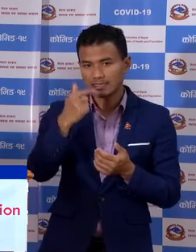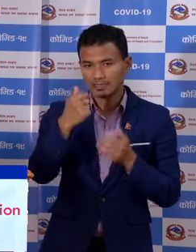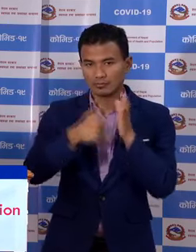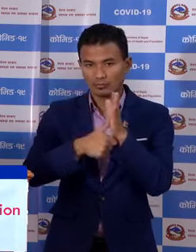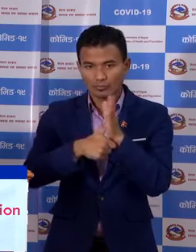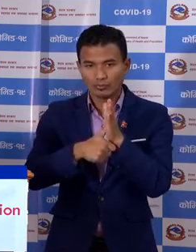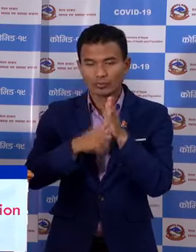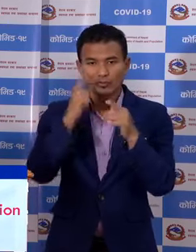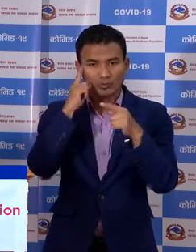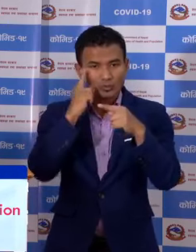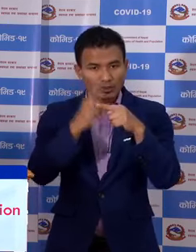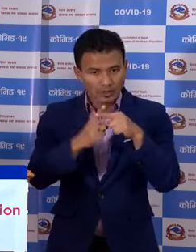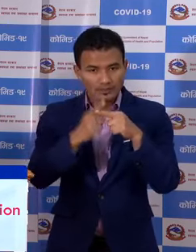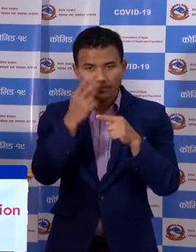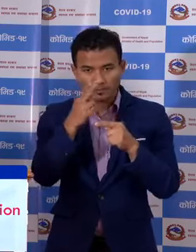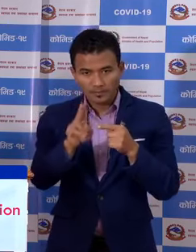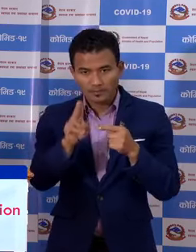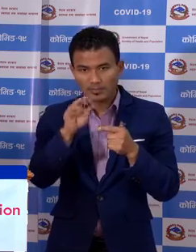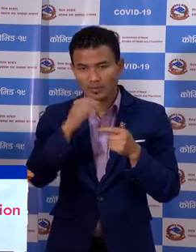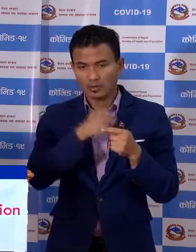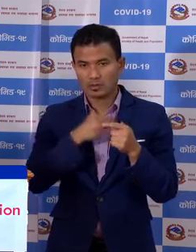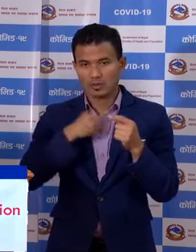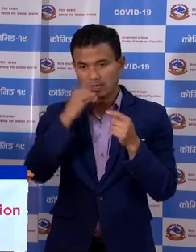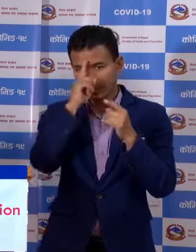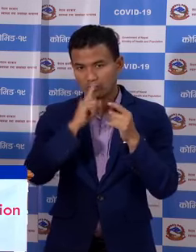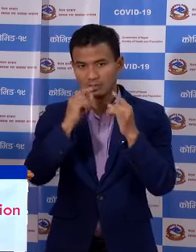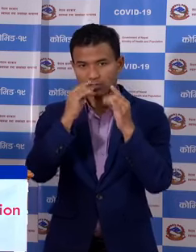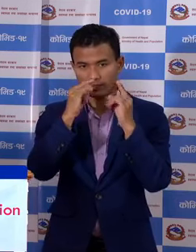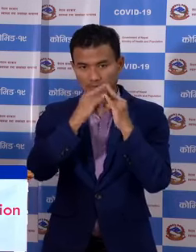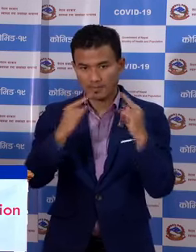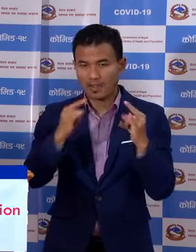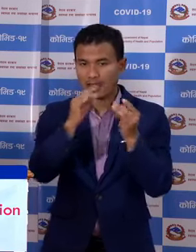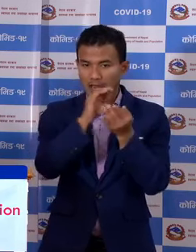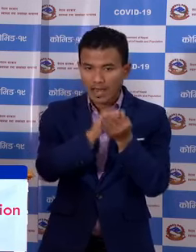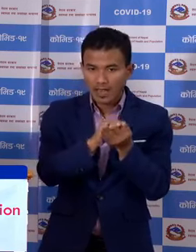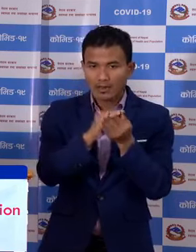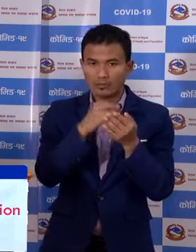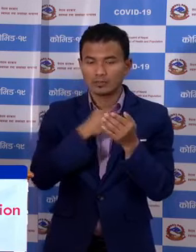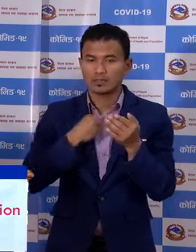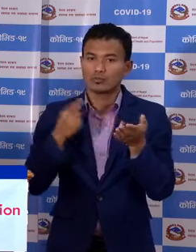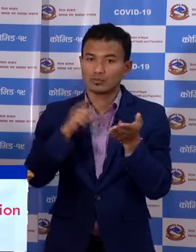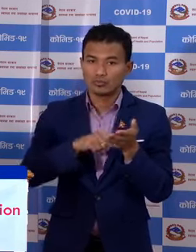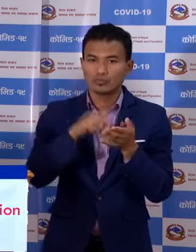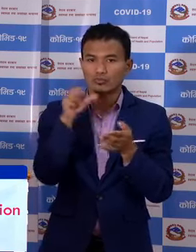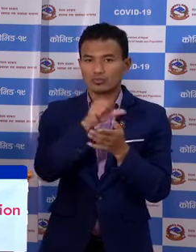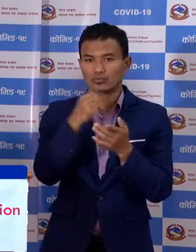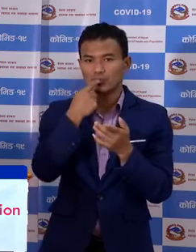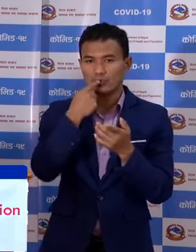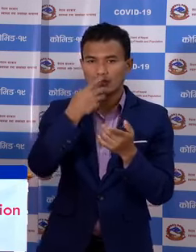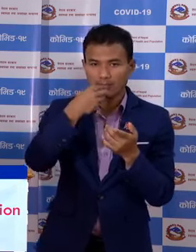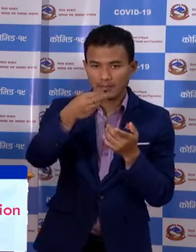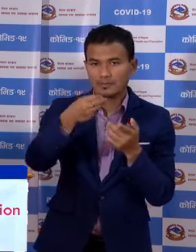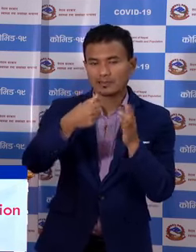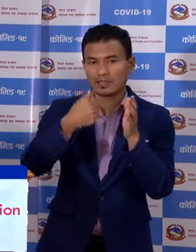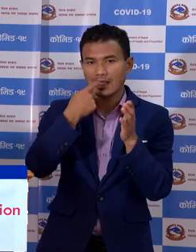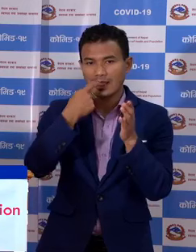परीक्षणमा पोजिटिभ आएकोले आइसोलेसन वार्डमा राखी उपचार सुरु गरिएको, निजको स्वाब सङ्कलन